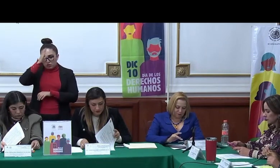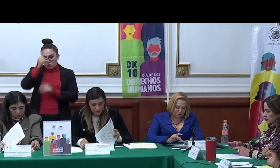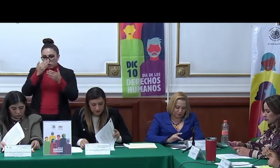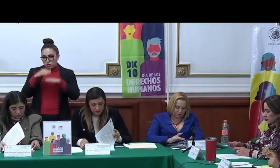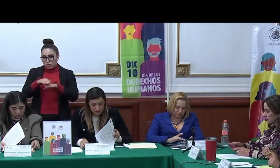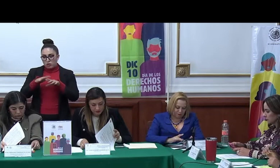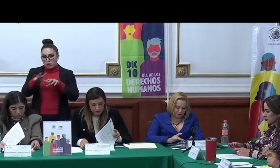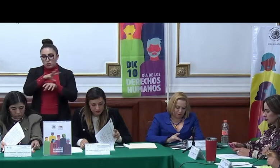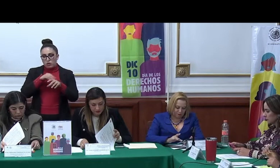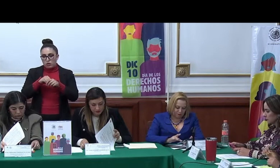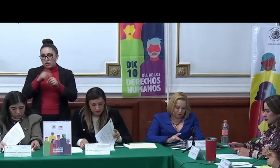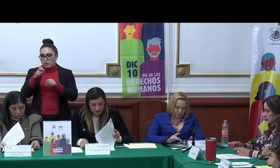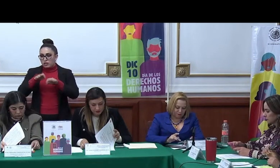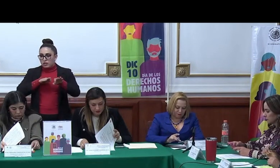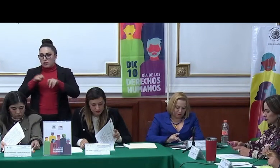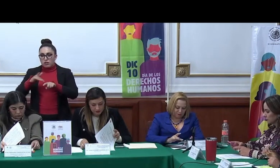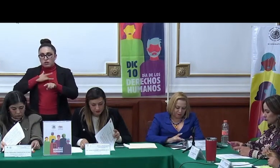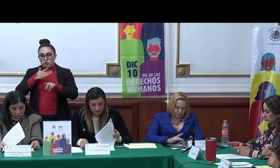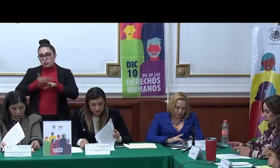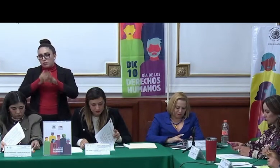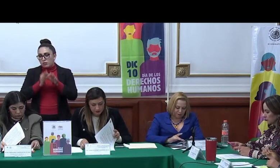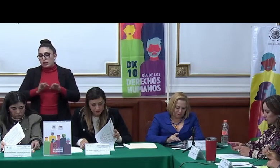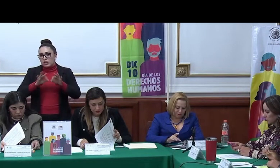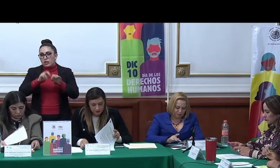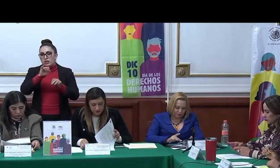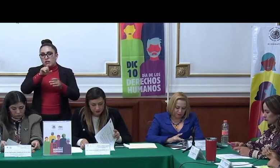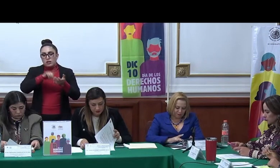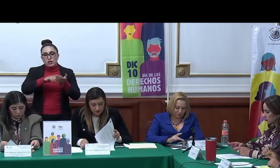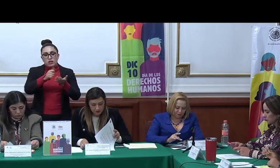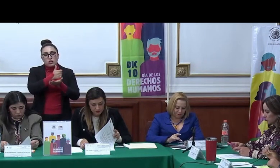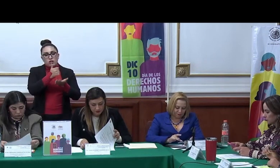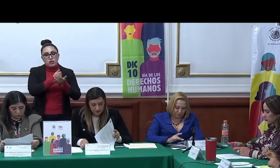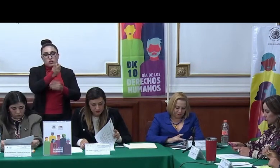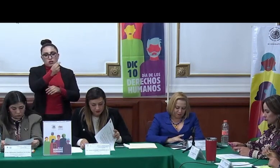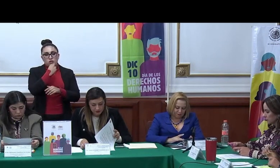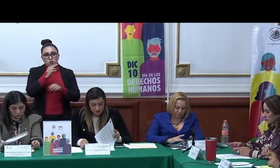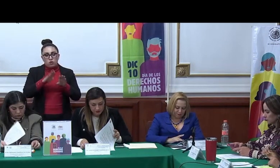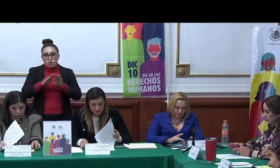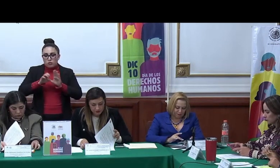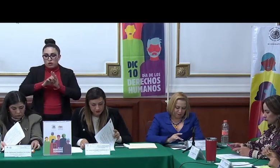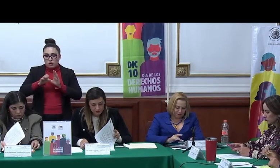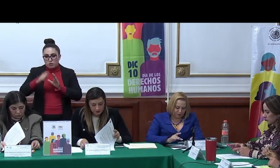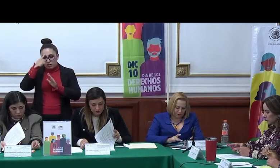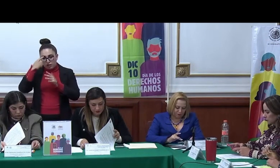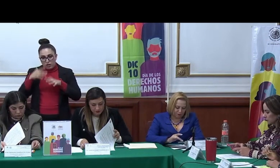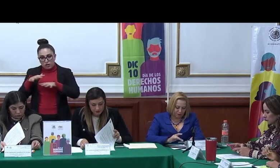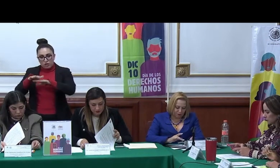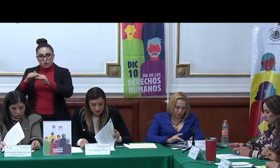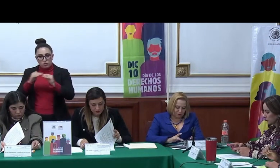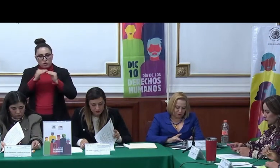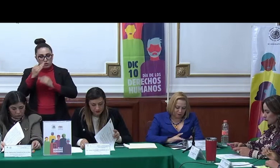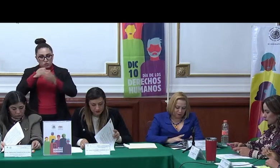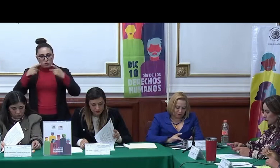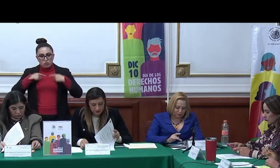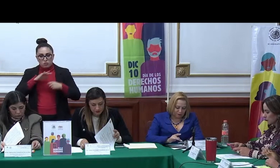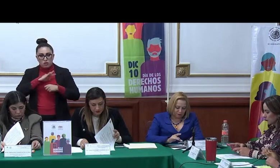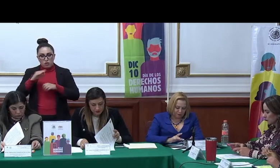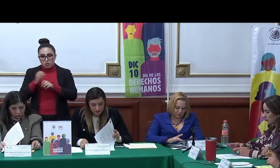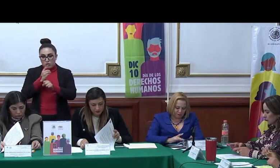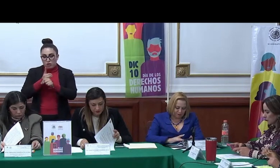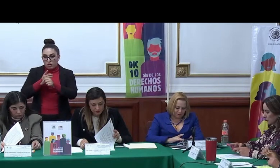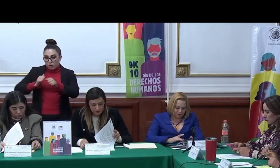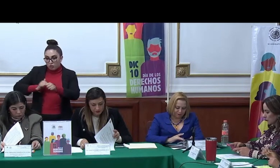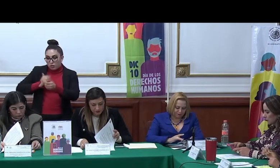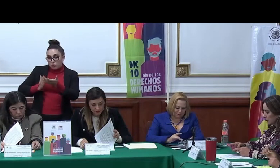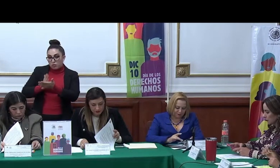trabajo por una ciudad que sea un ejemplo de inclusión y equidad. Estoy segura que las